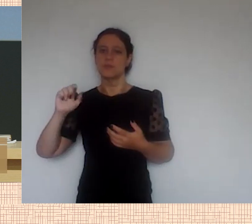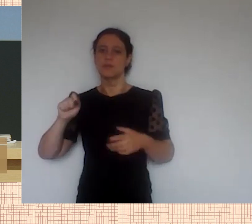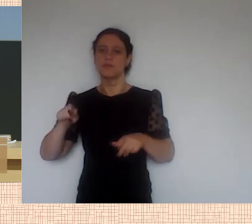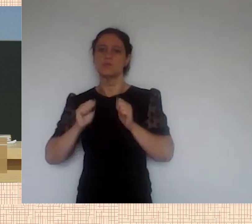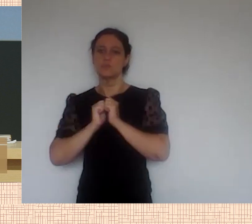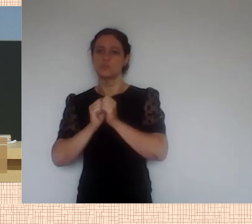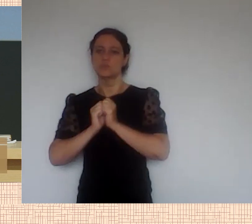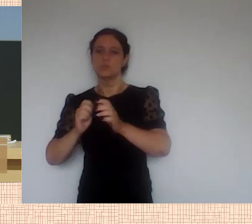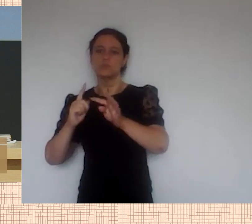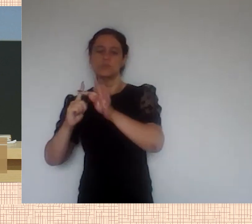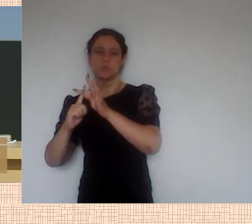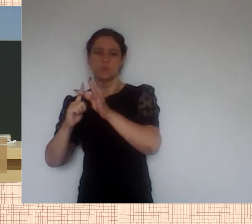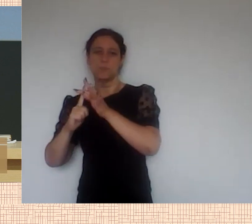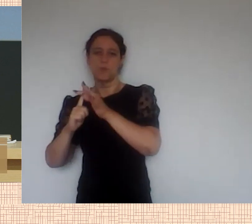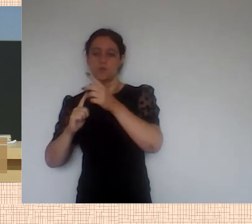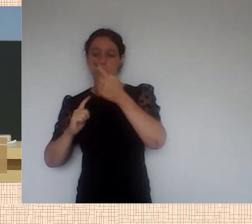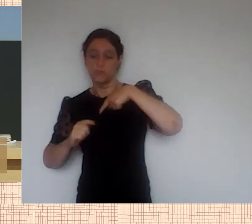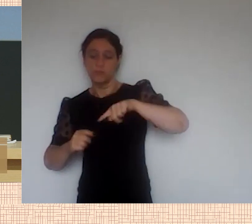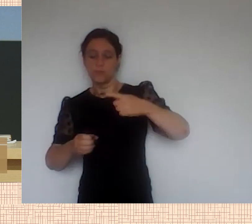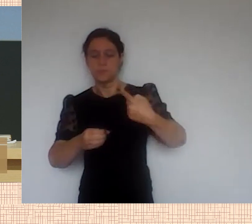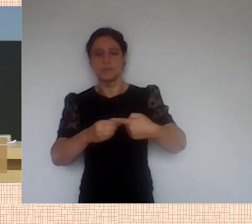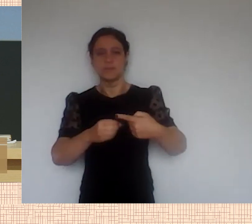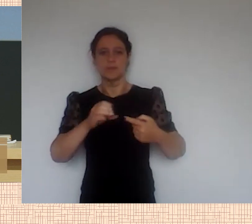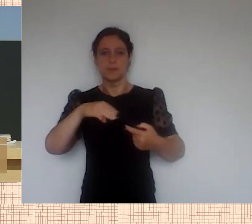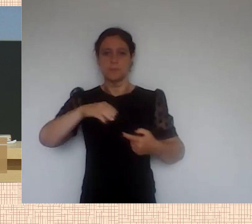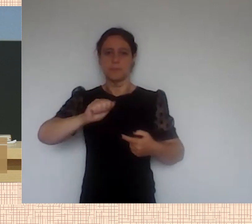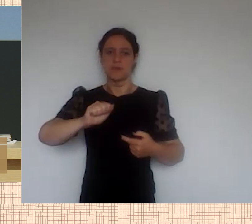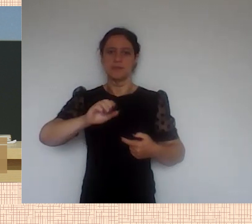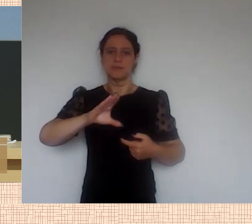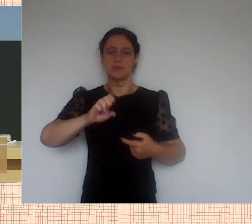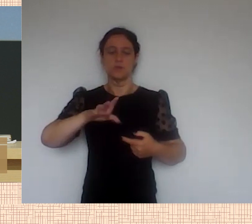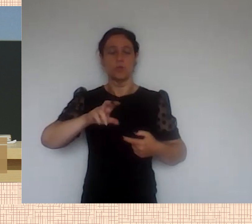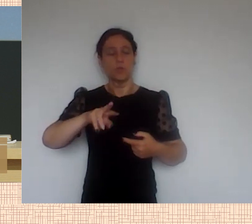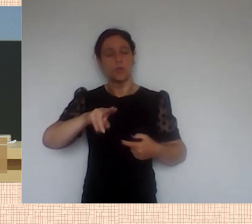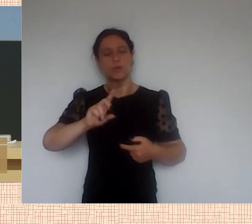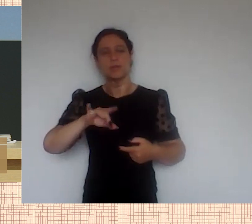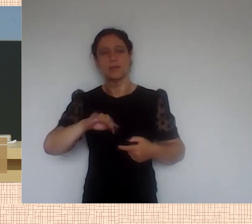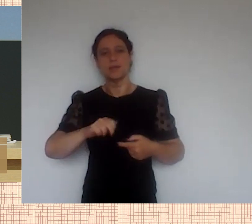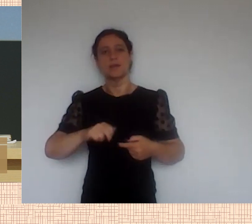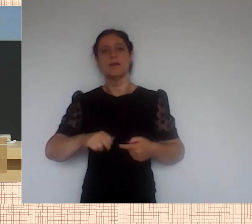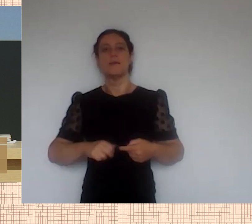testemunha aos judeus que o Cristo é Jesus.